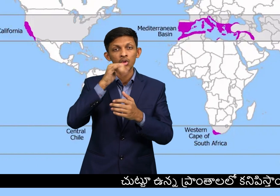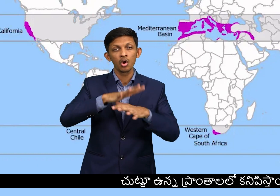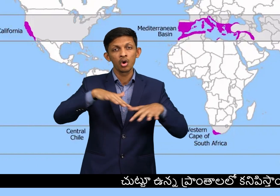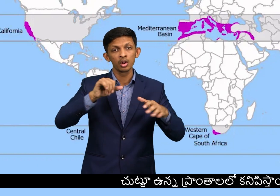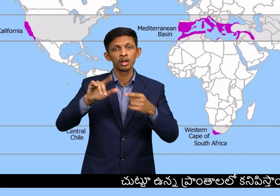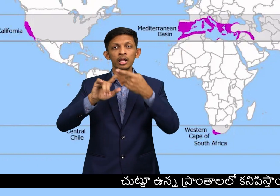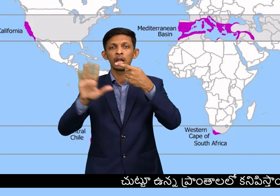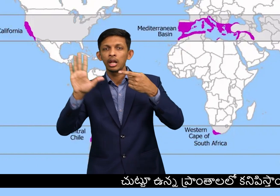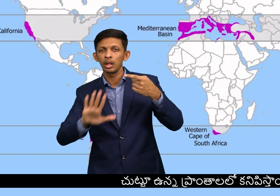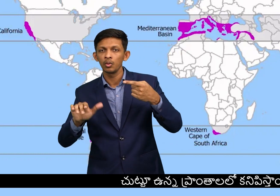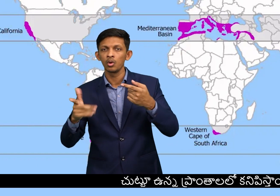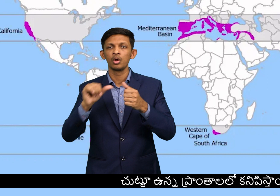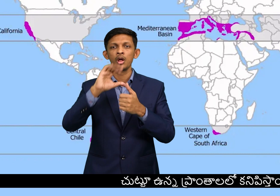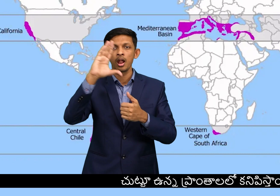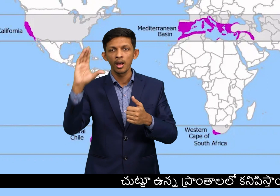కనిపిస్తాయి.